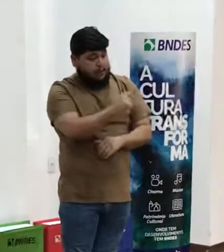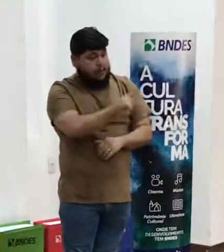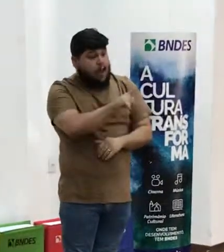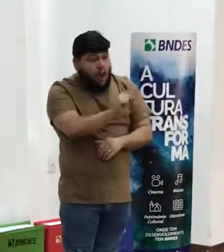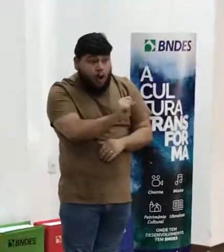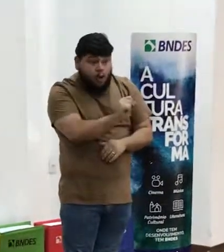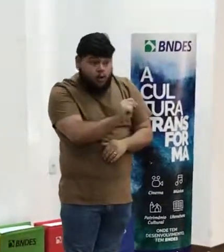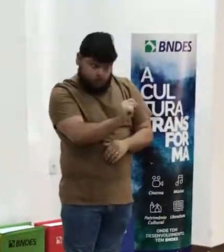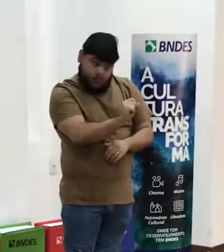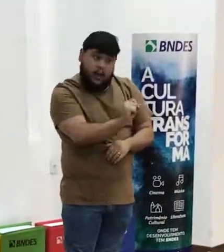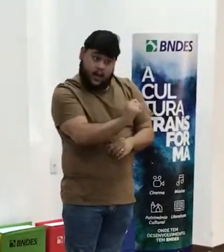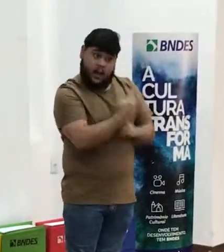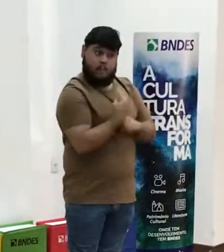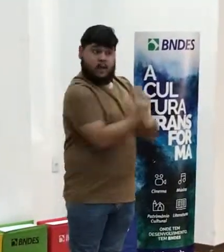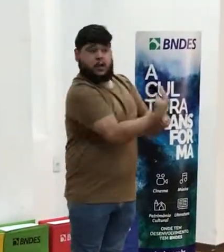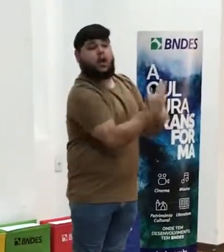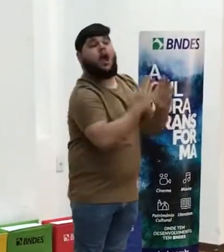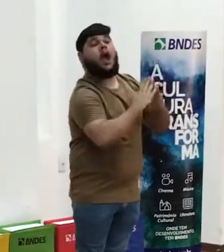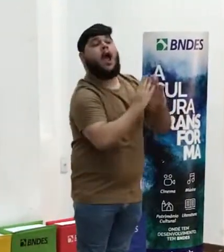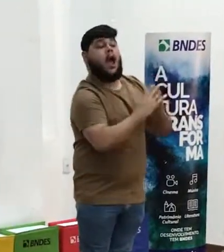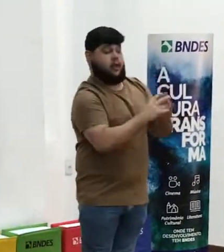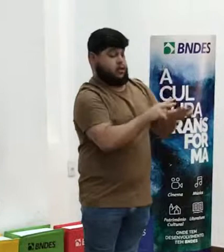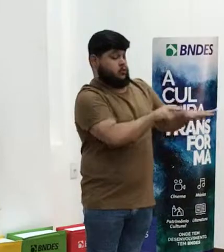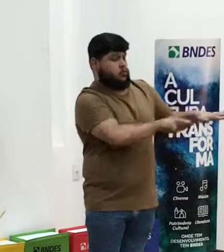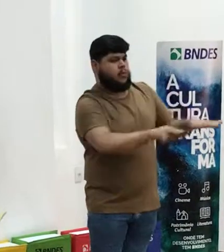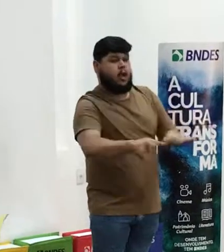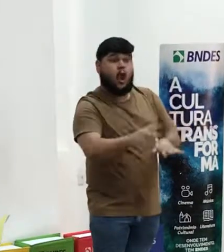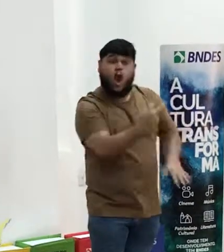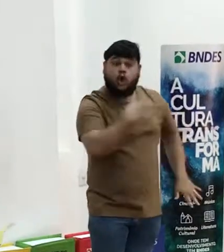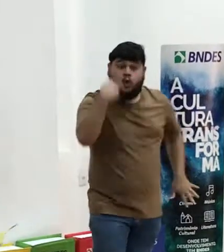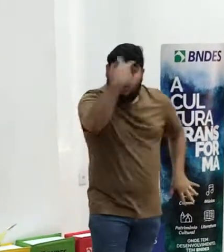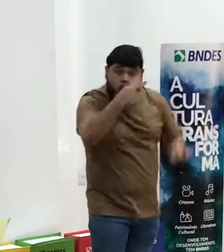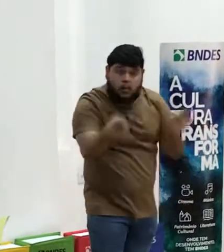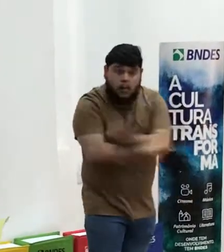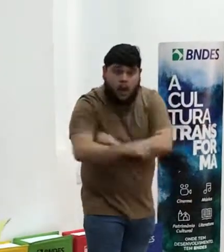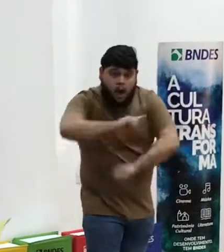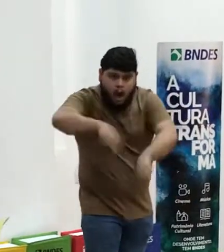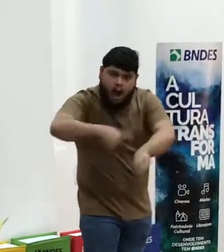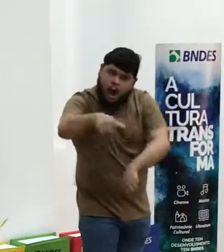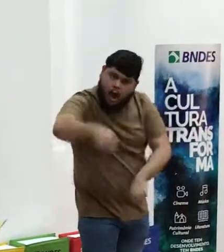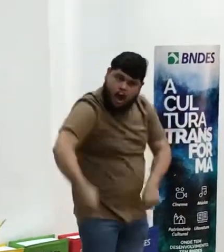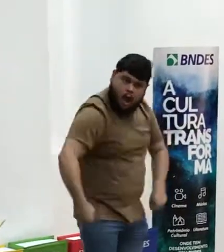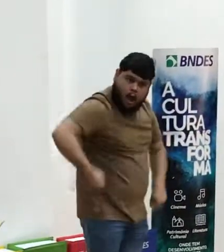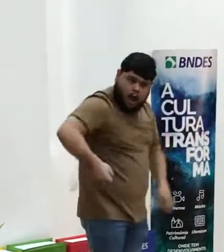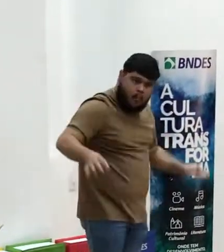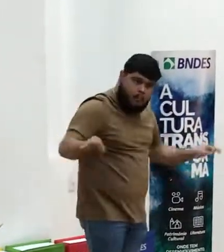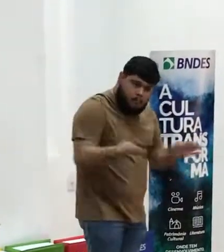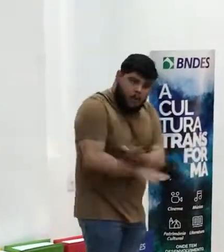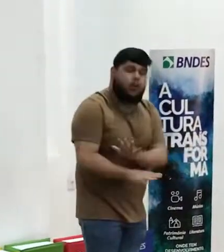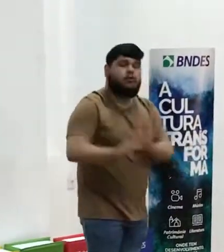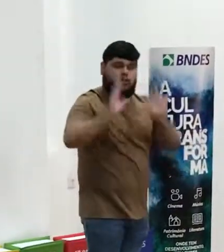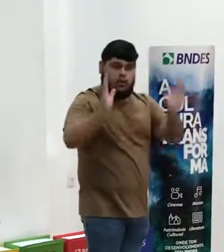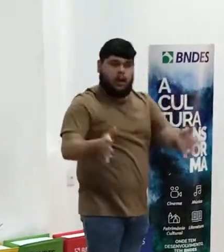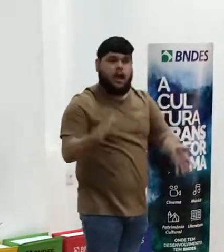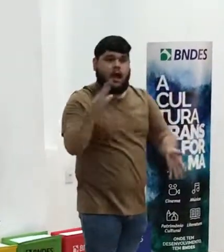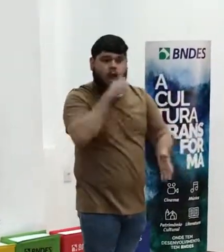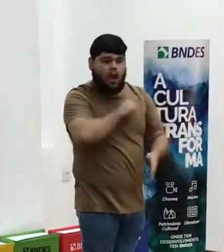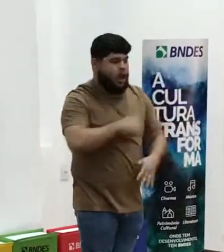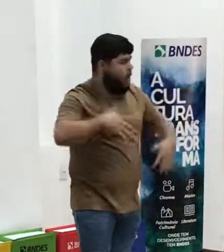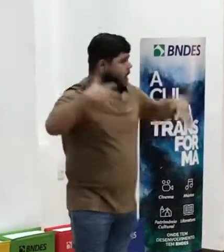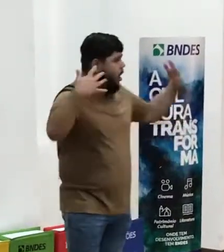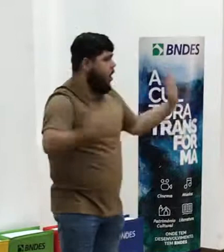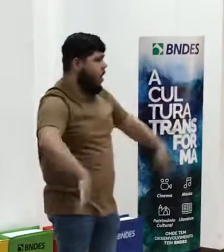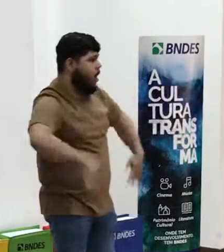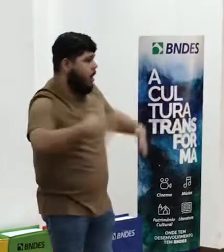legal. Sairemos daqui a 2 horas, portanto, façam as malas, falou o pai, o Roberto. E foi